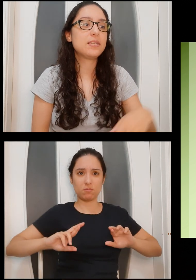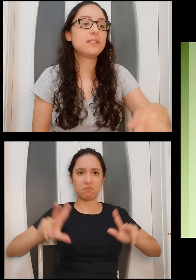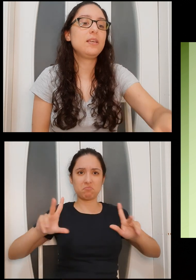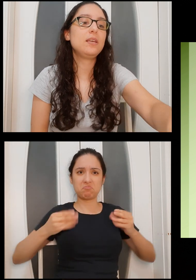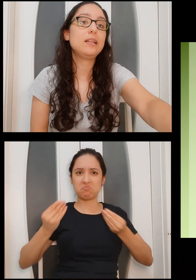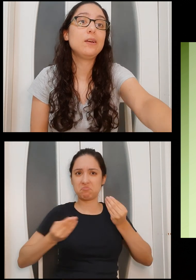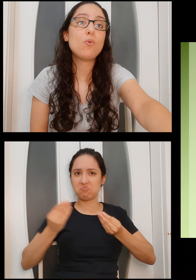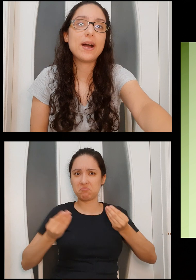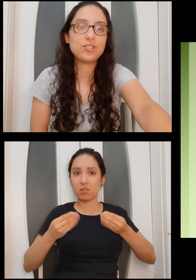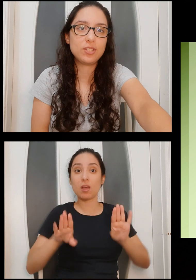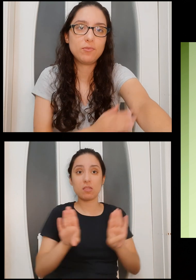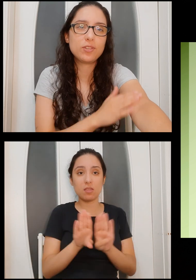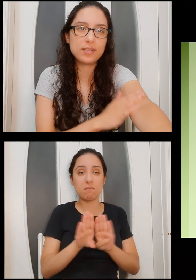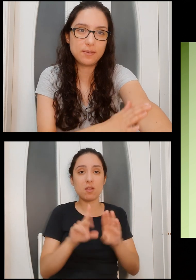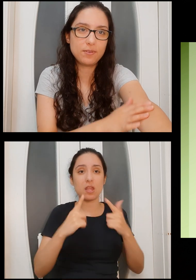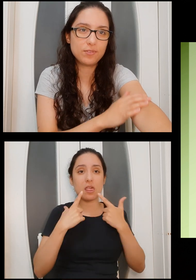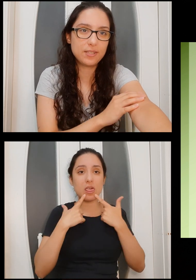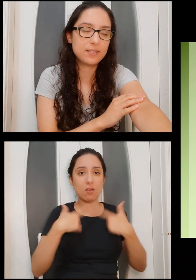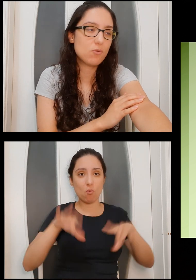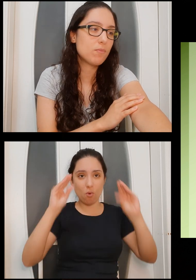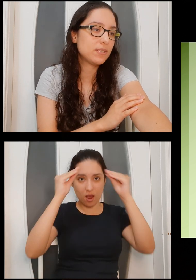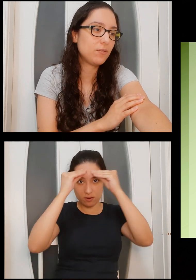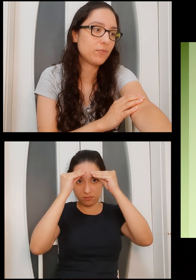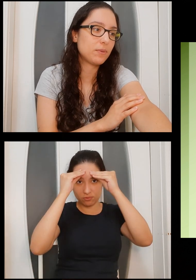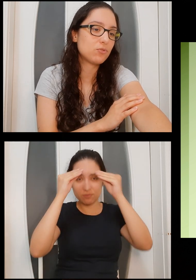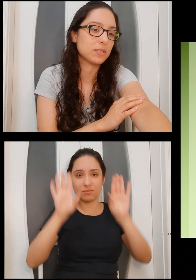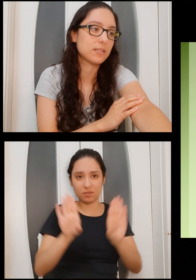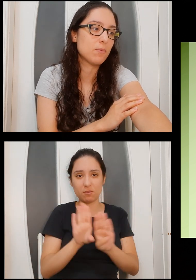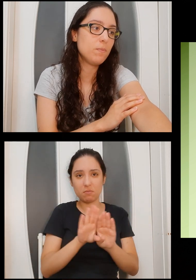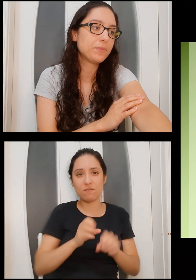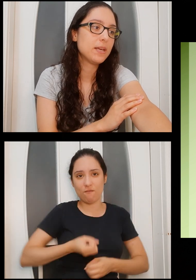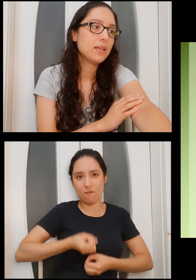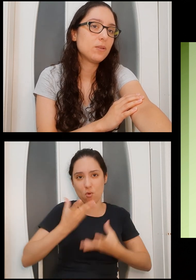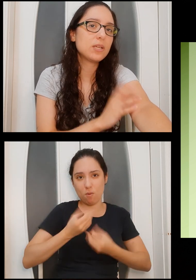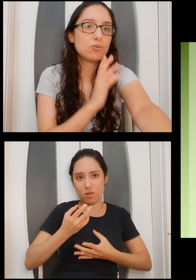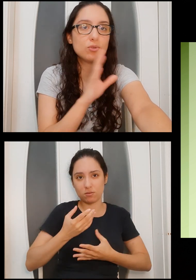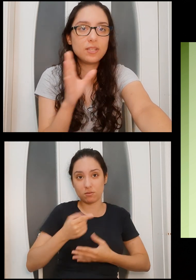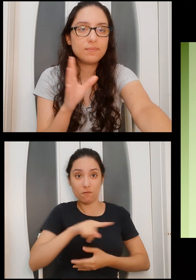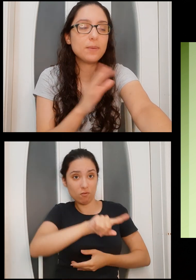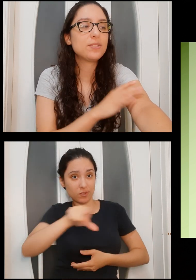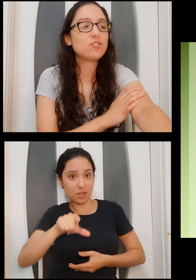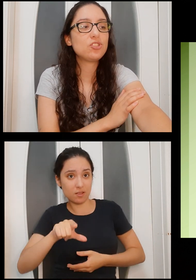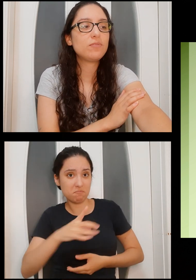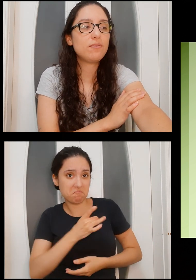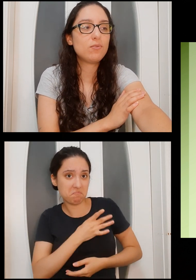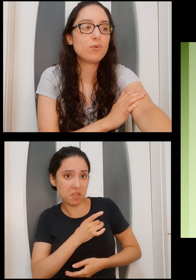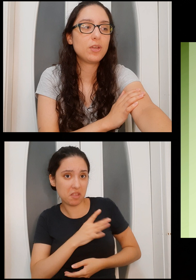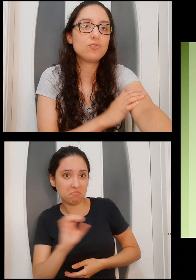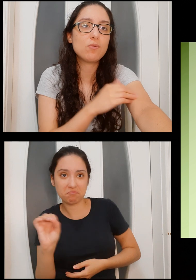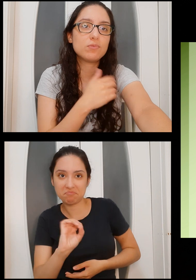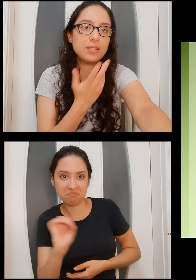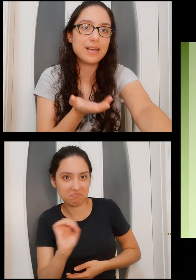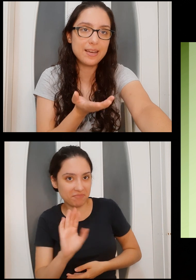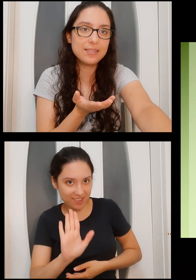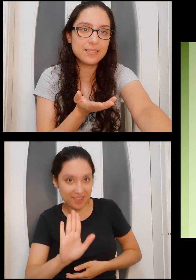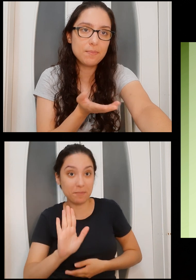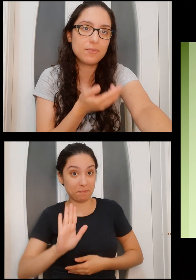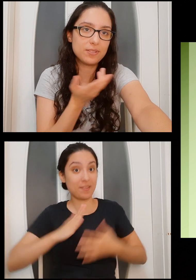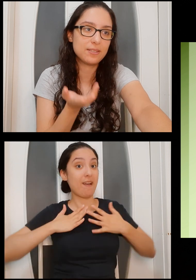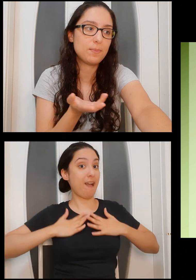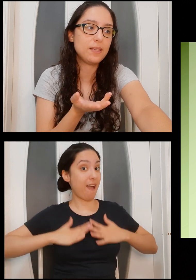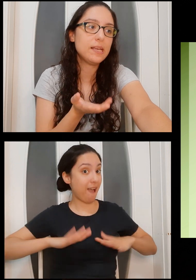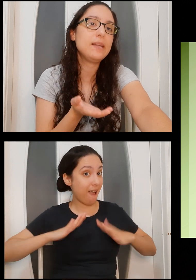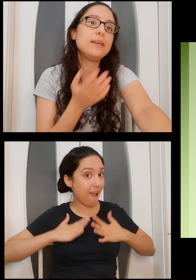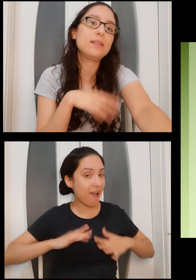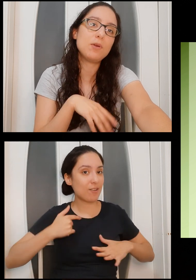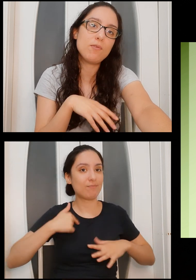falar pra vocês, e linguagem, também vou trazer pra vocês algumas informações, tá bom? Não se assustem, depois a gente vai ver um pouquinho de alguns sinais, né, pra